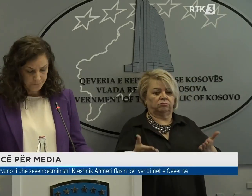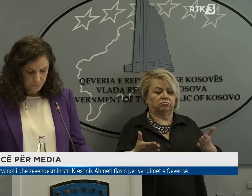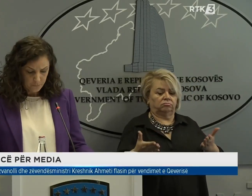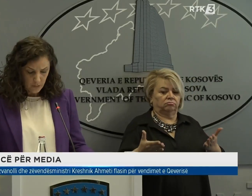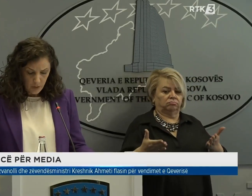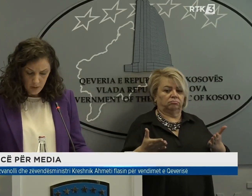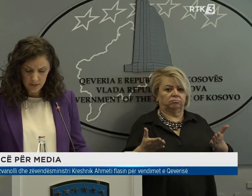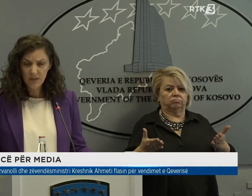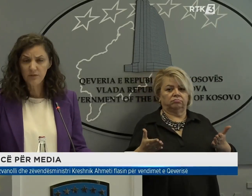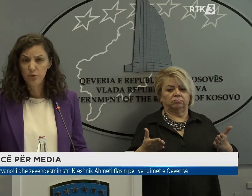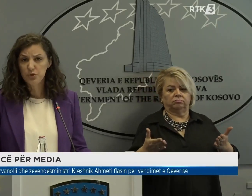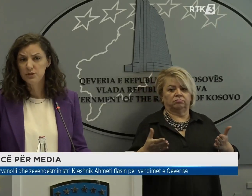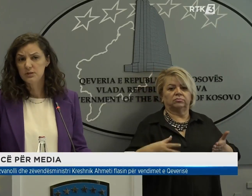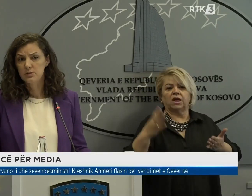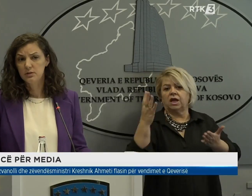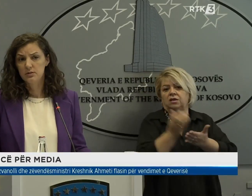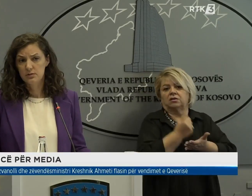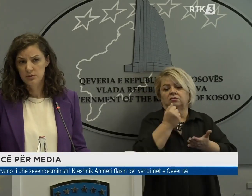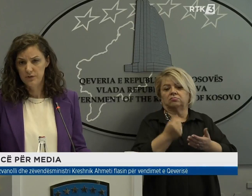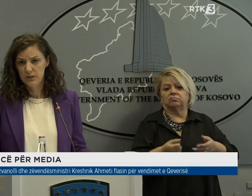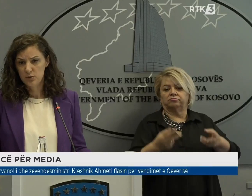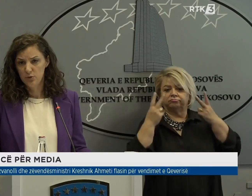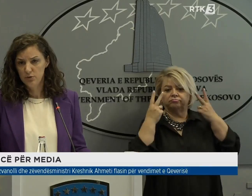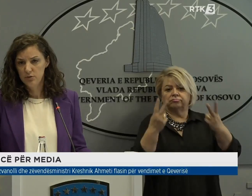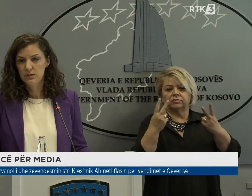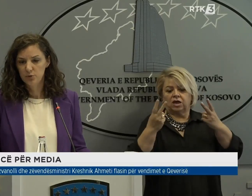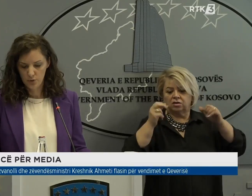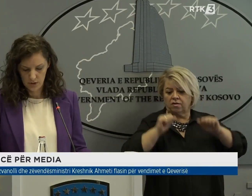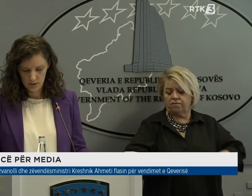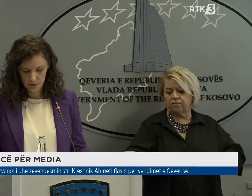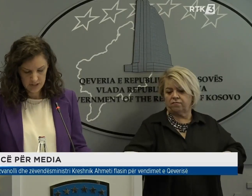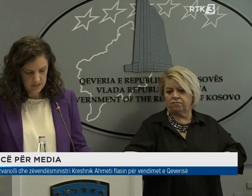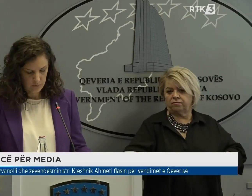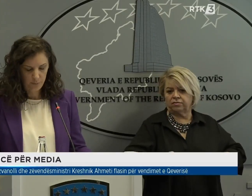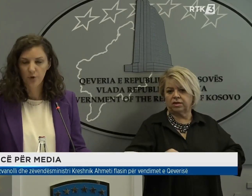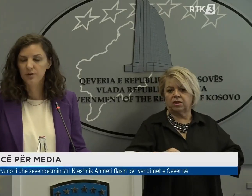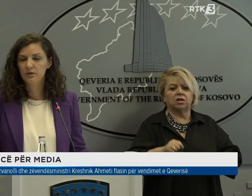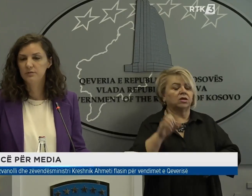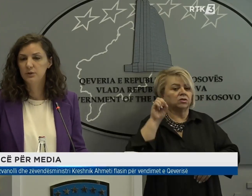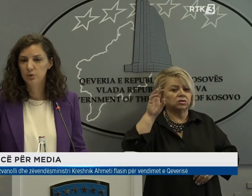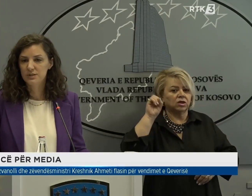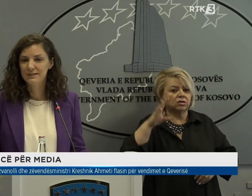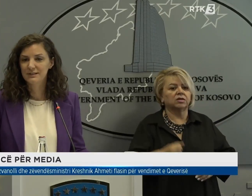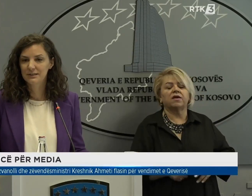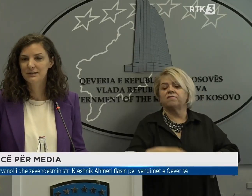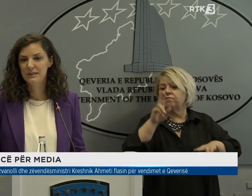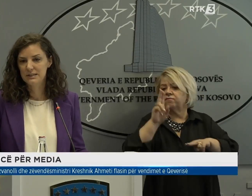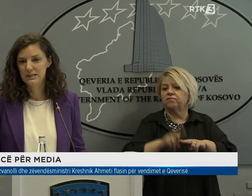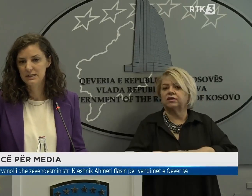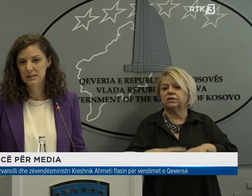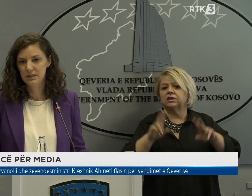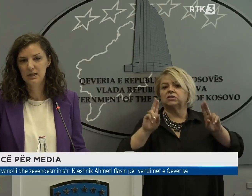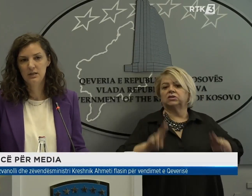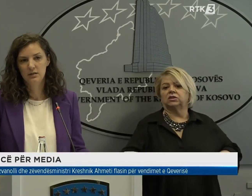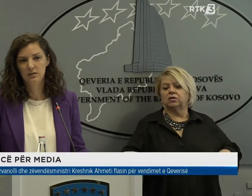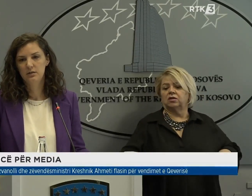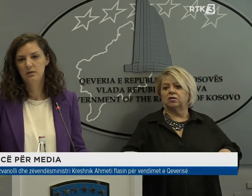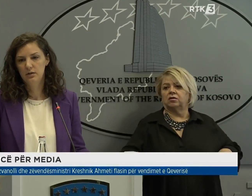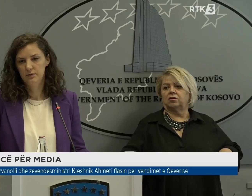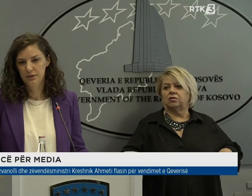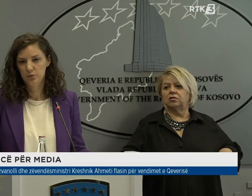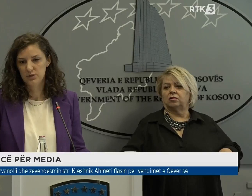prej arritjeve kyqet të qeverisë tonë në sektorin e energjisë, mirë po edhe në vendosje të drejtësisë dhe